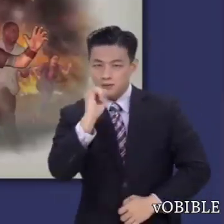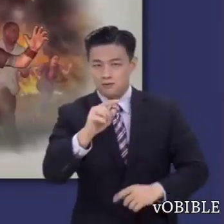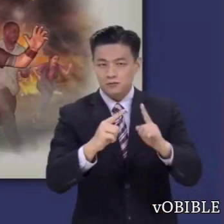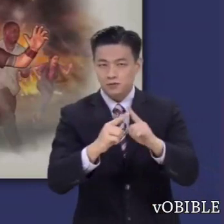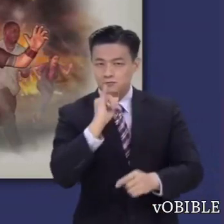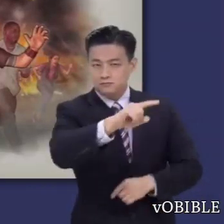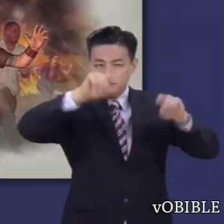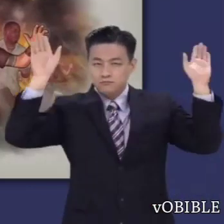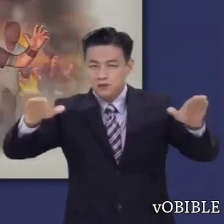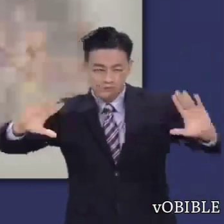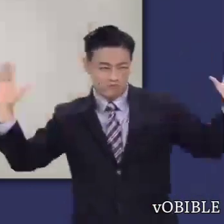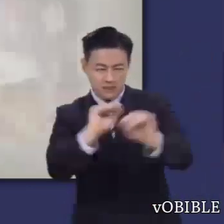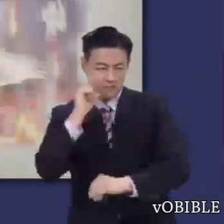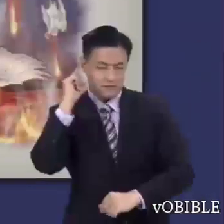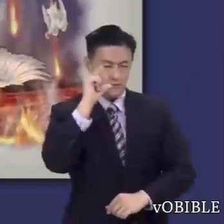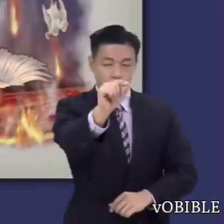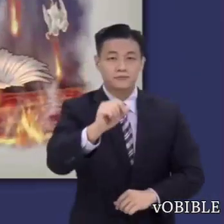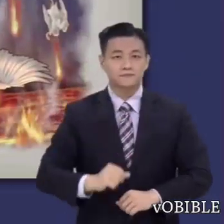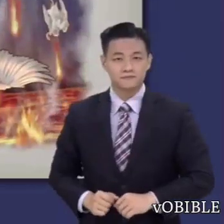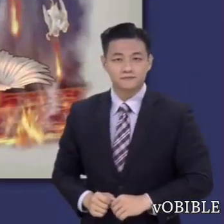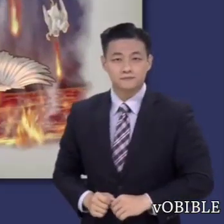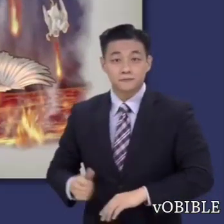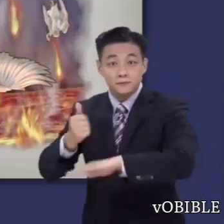和邪灵遭受永久的毁灭。